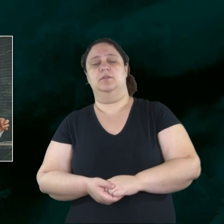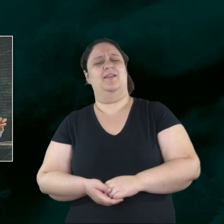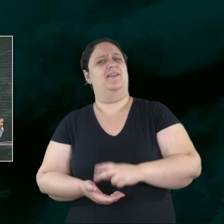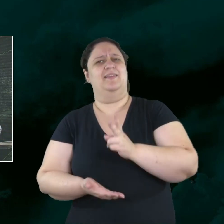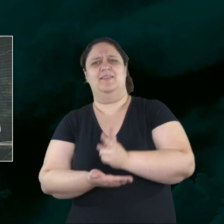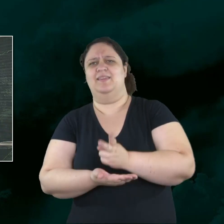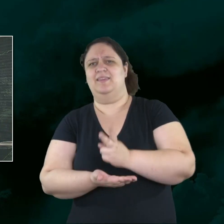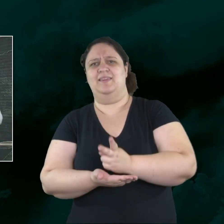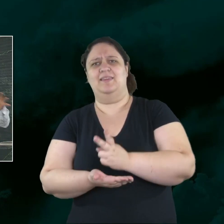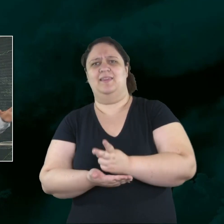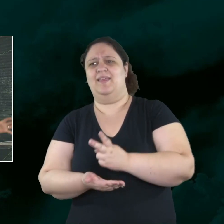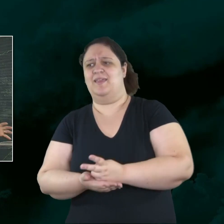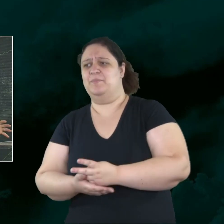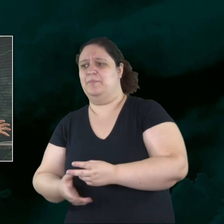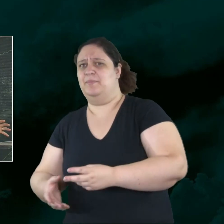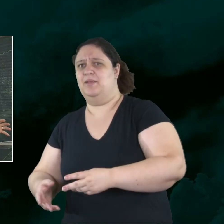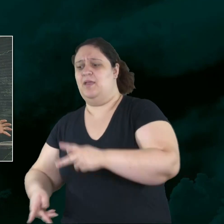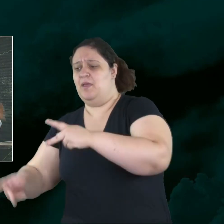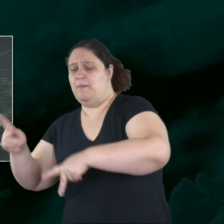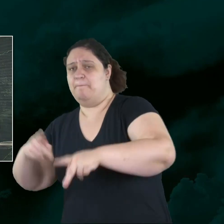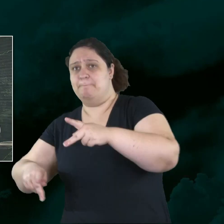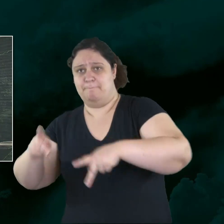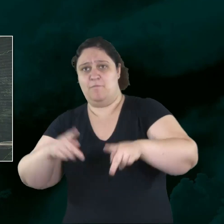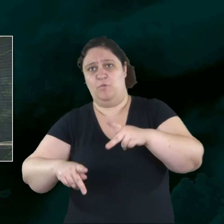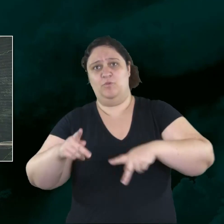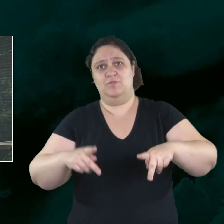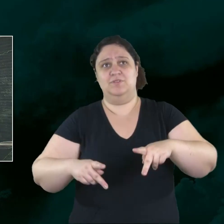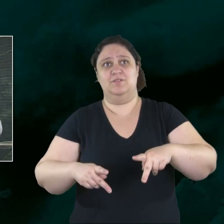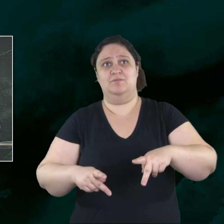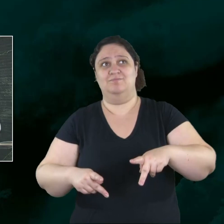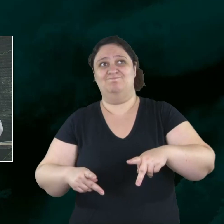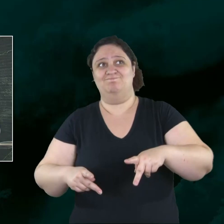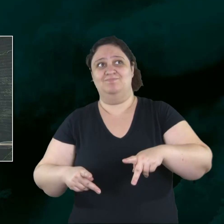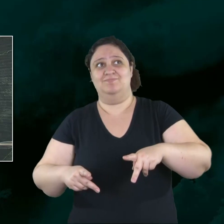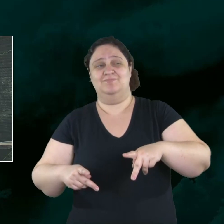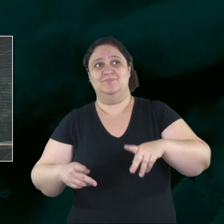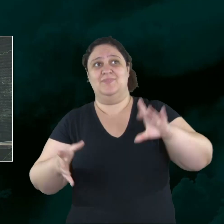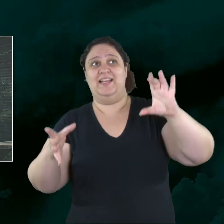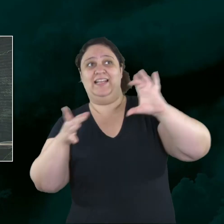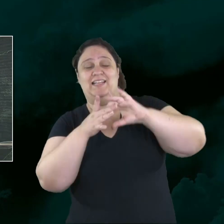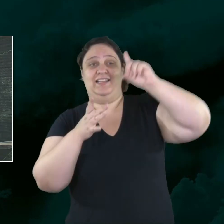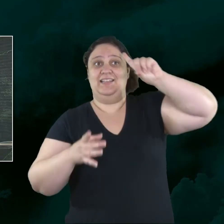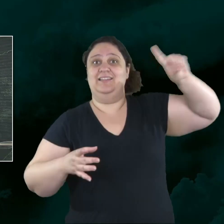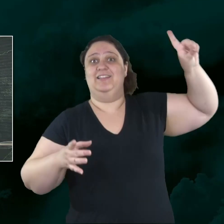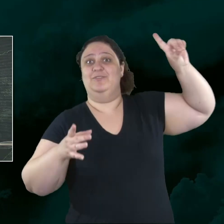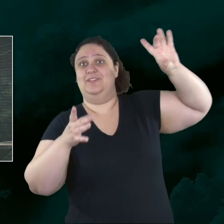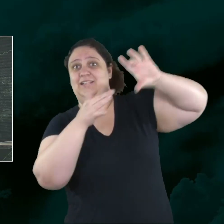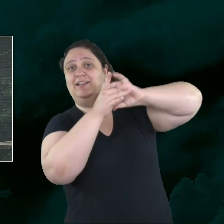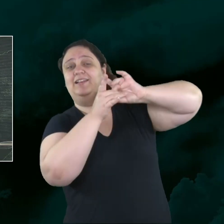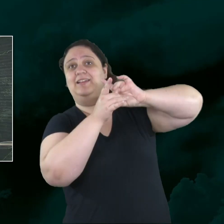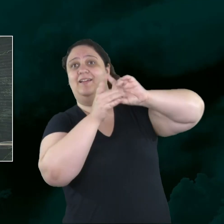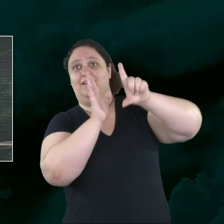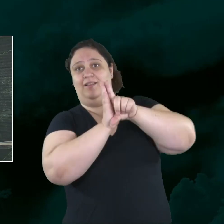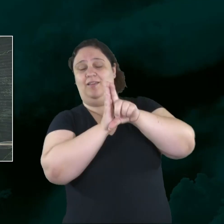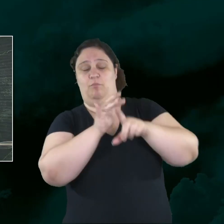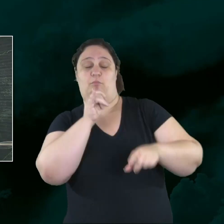outra, estão amarradas com relação a Deus, com relação a lei de Deus. Por